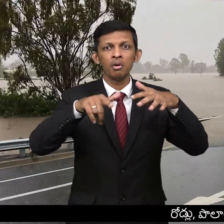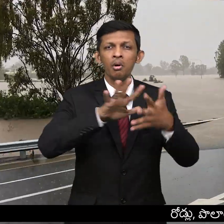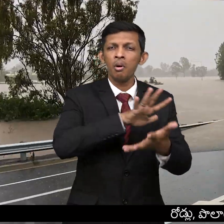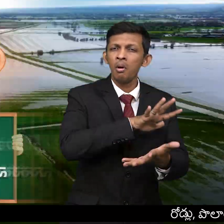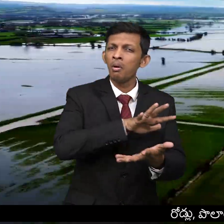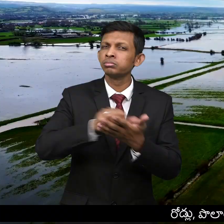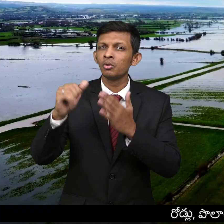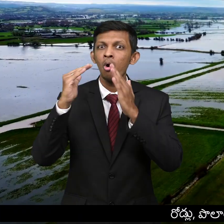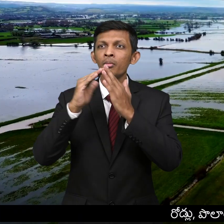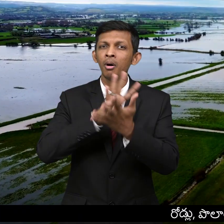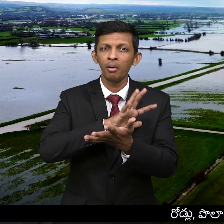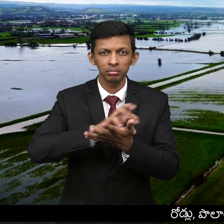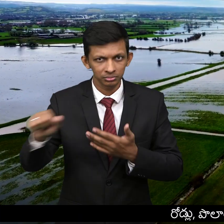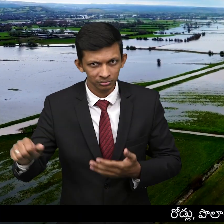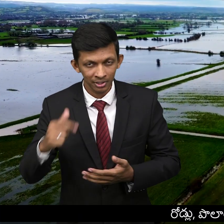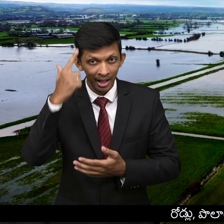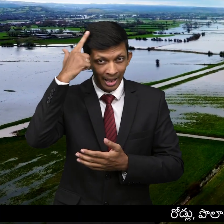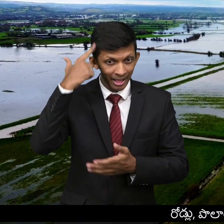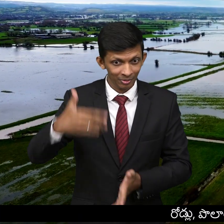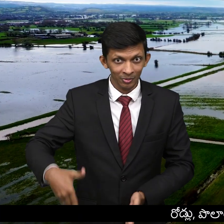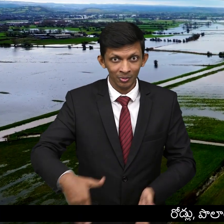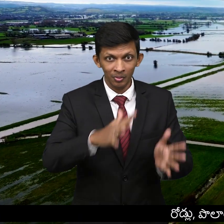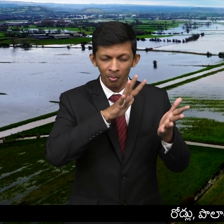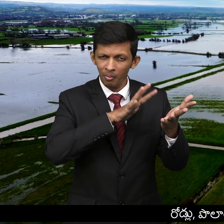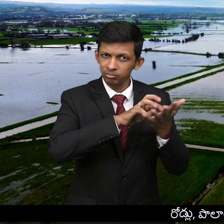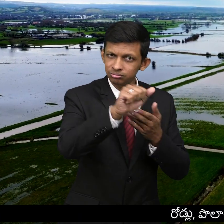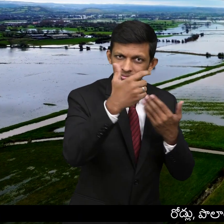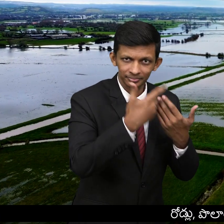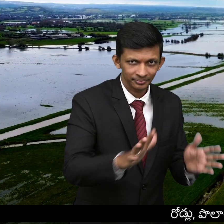రోడ్లు, పొలాలు నాశనమవుతాయి.